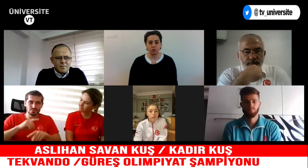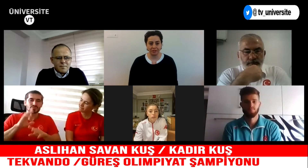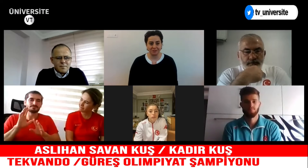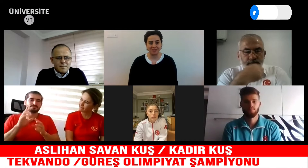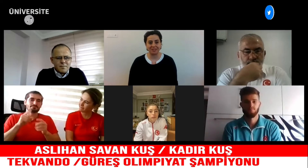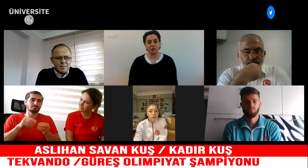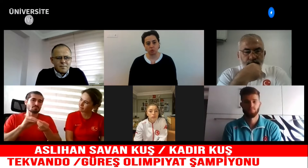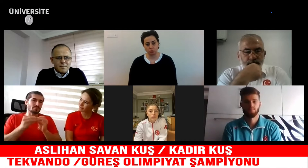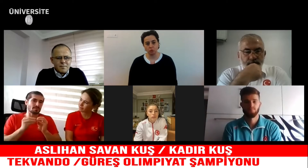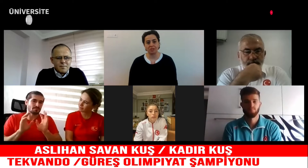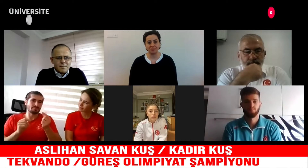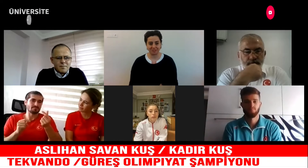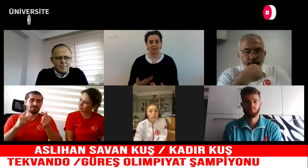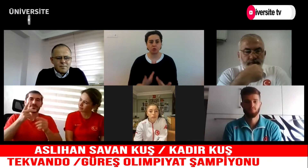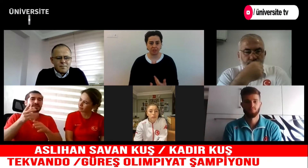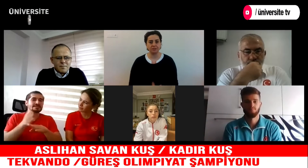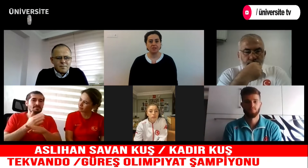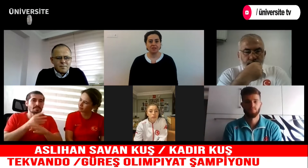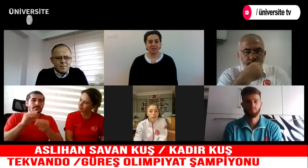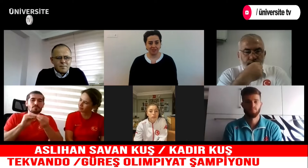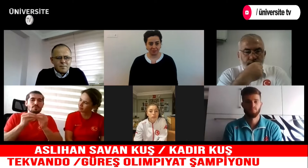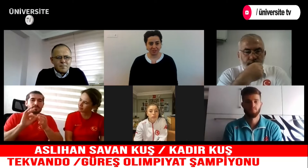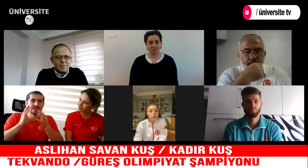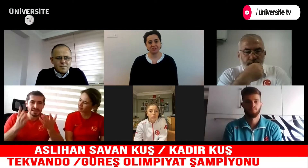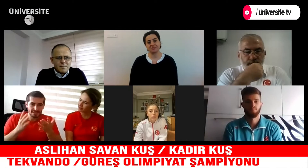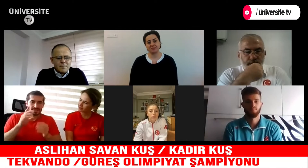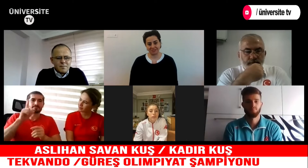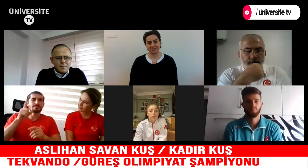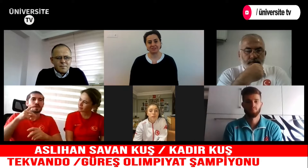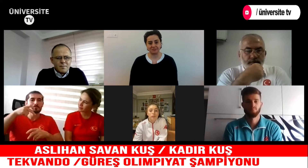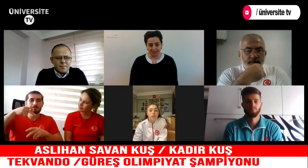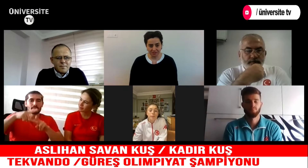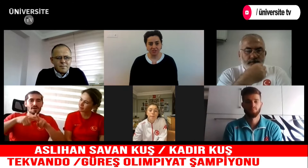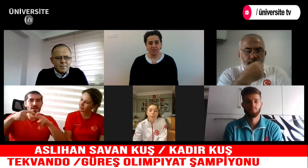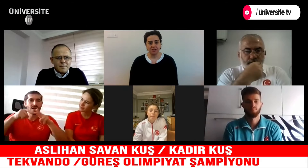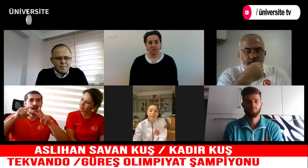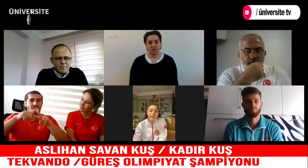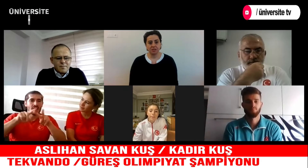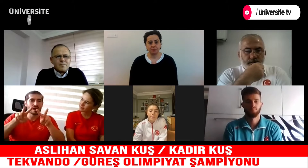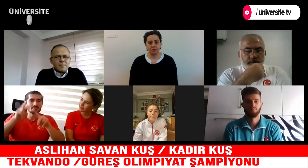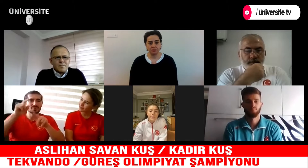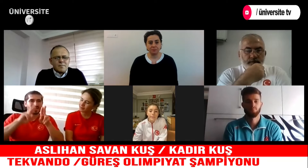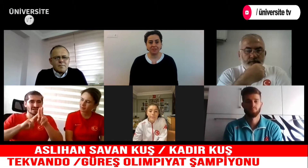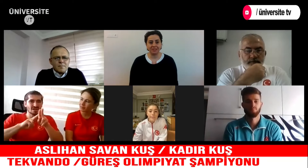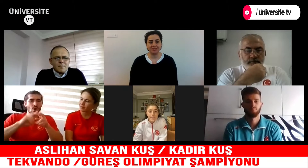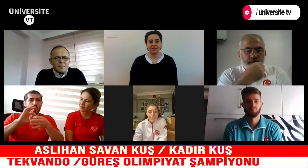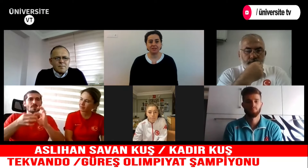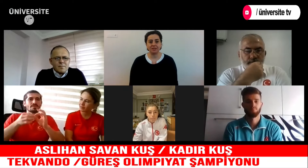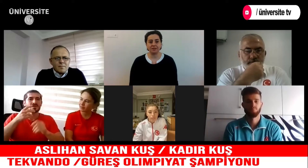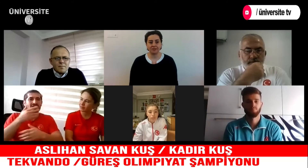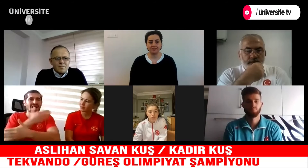devletin ödül yönetmeliği olsun ya da bize olan bakış açısında bir sıkıntı var.